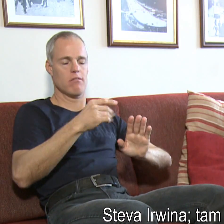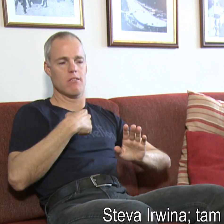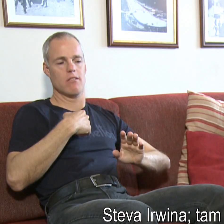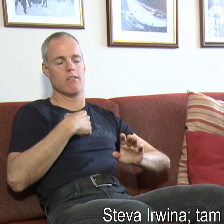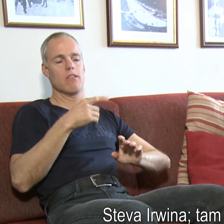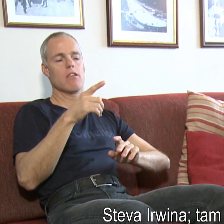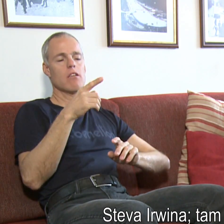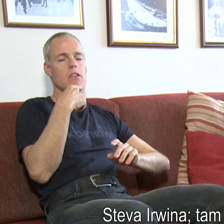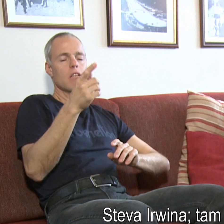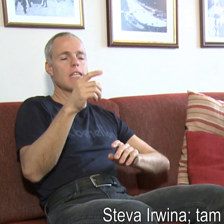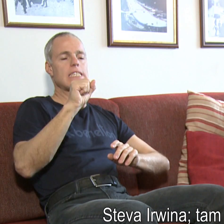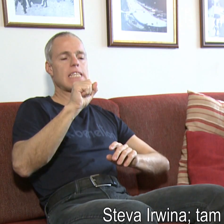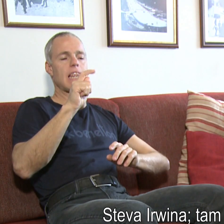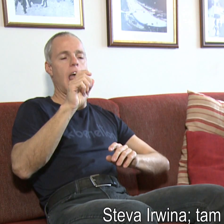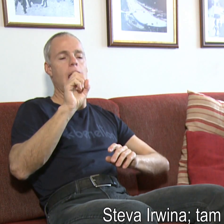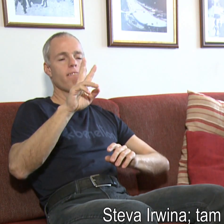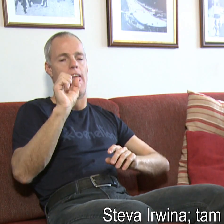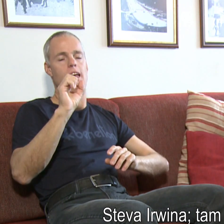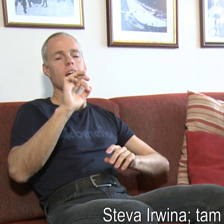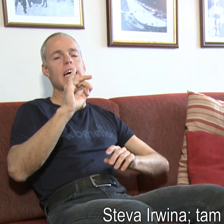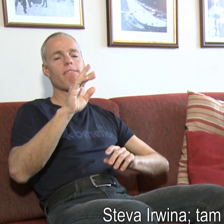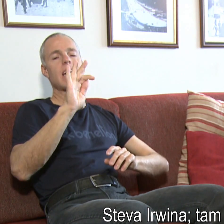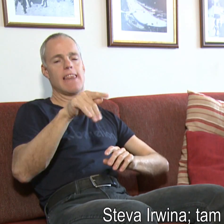waren es gemacht. Und ich habe gehofft, dass dazu alle die Nummer von der anderen haben.